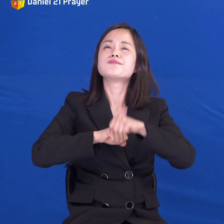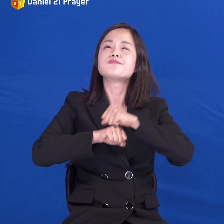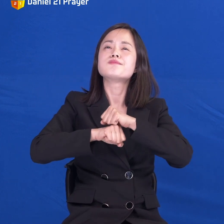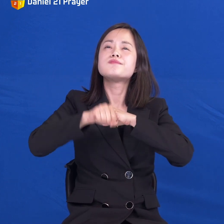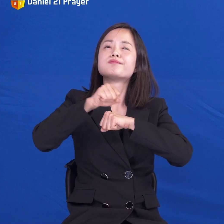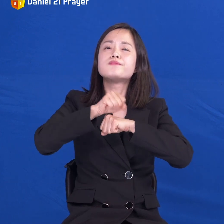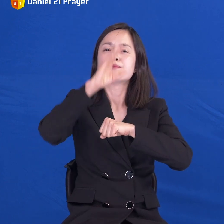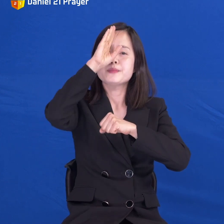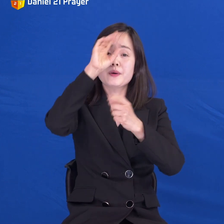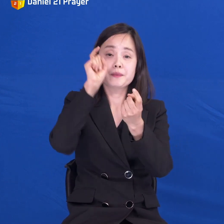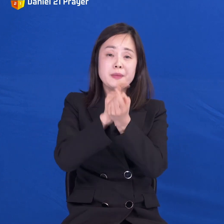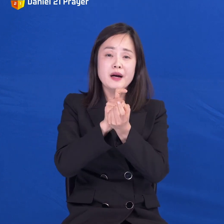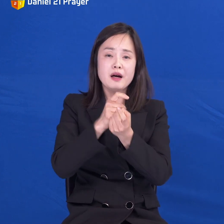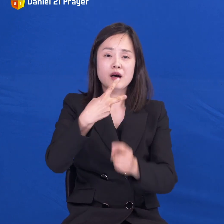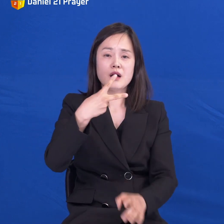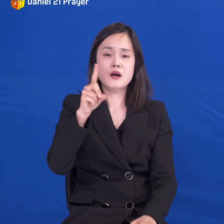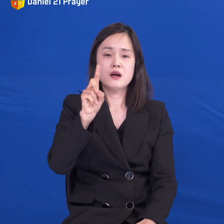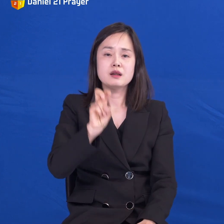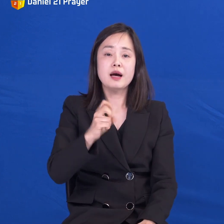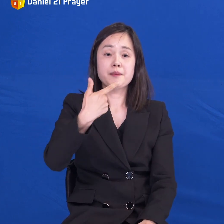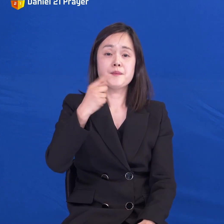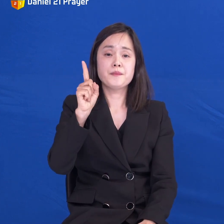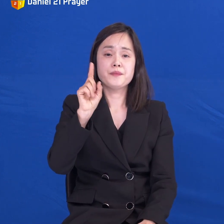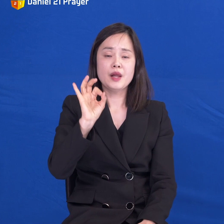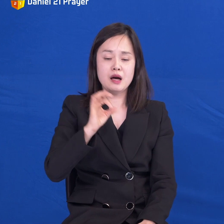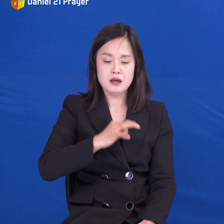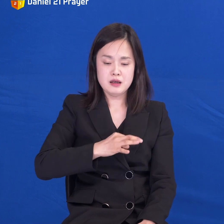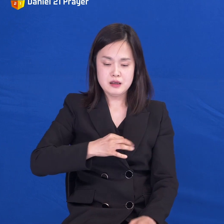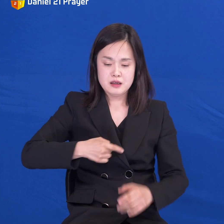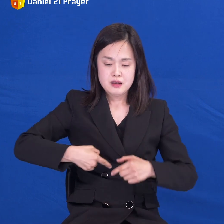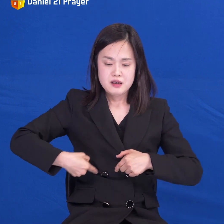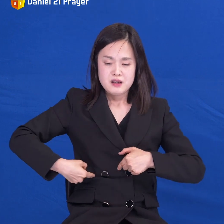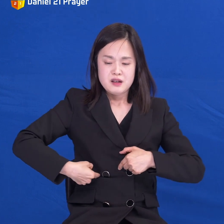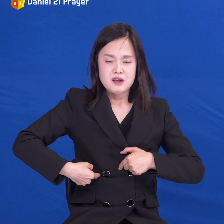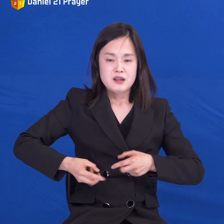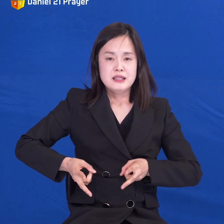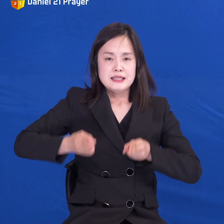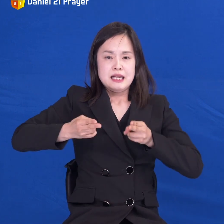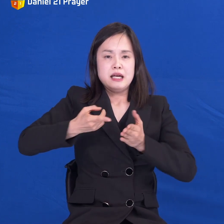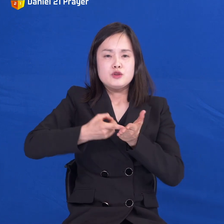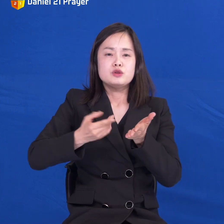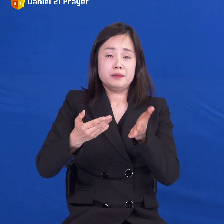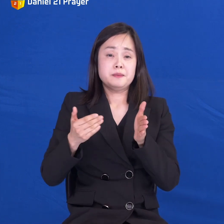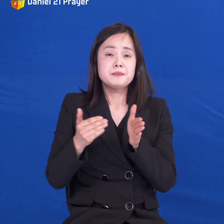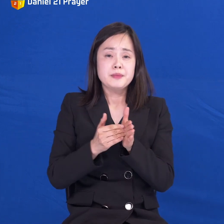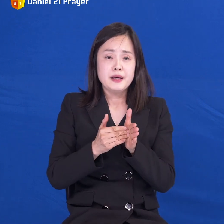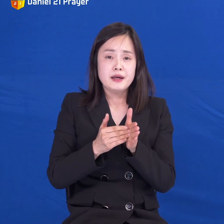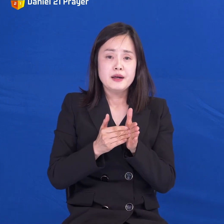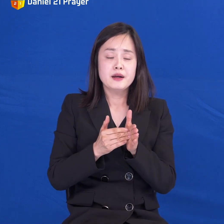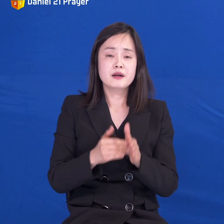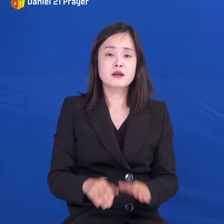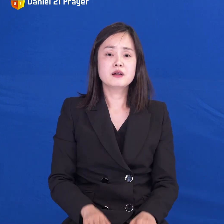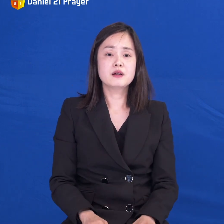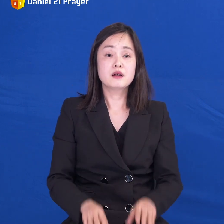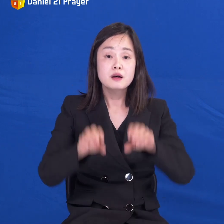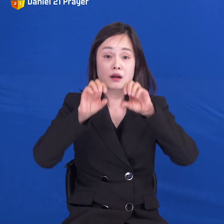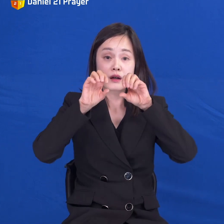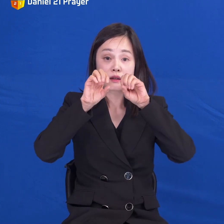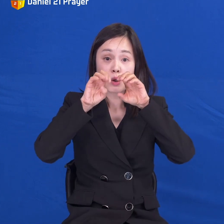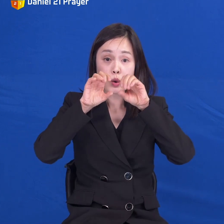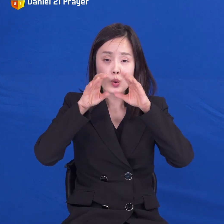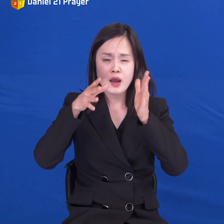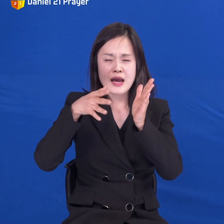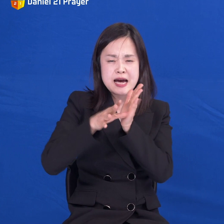이것이 바로 선교지예요. 이런 것을 제가 여기까지 정의하면 선교와 문화라고 그럽니다. 이걸 통과해야 복음의